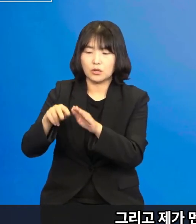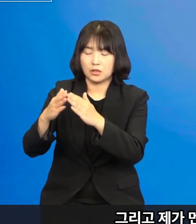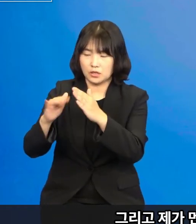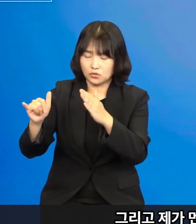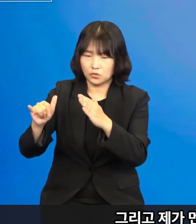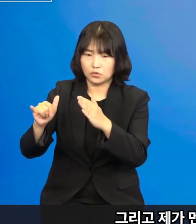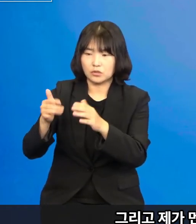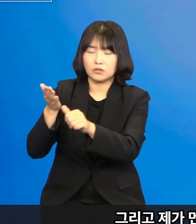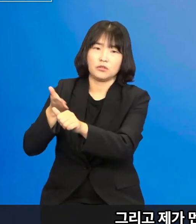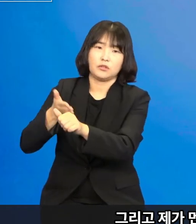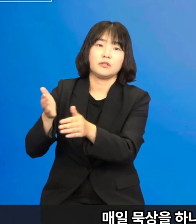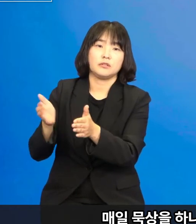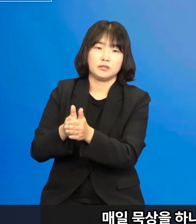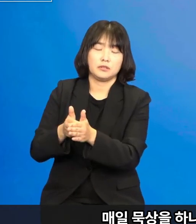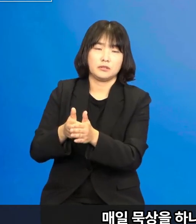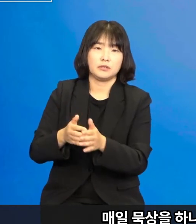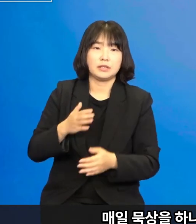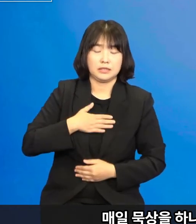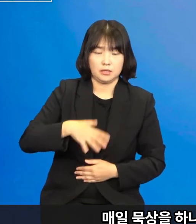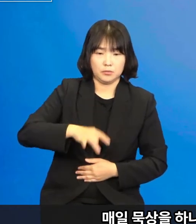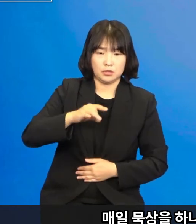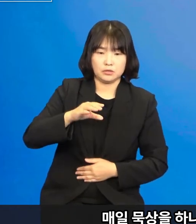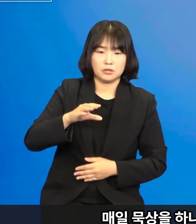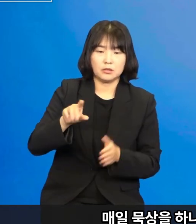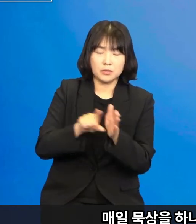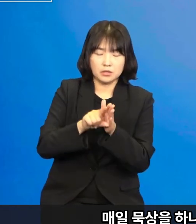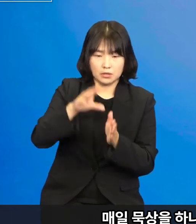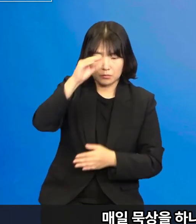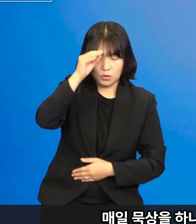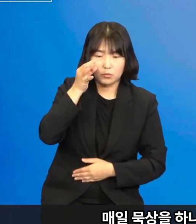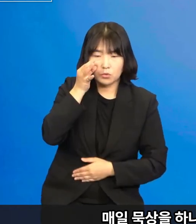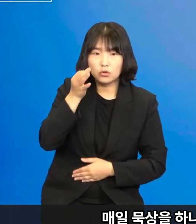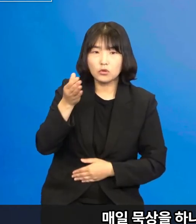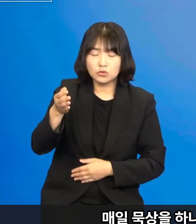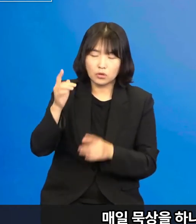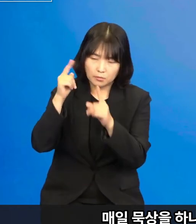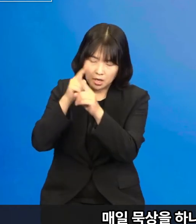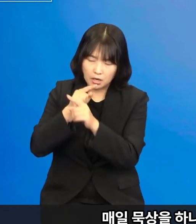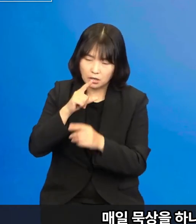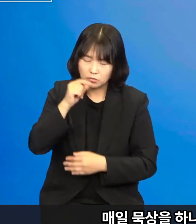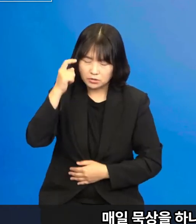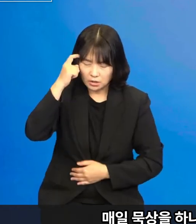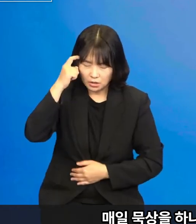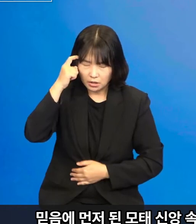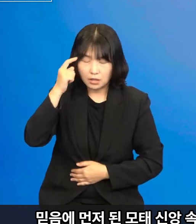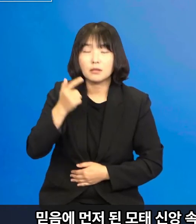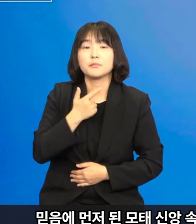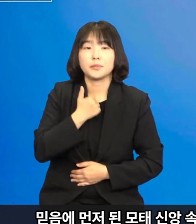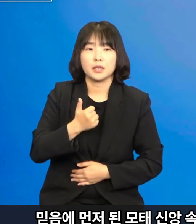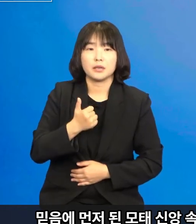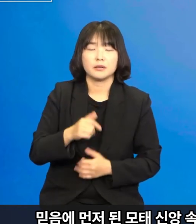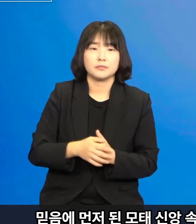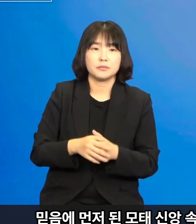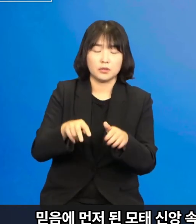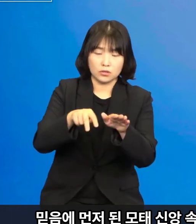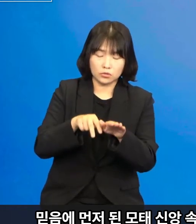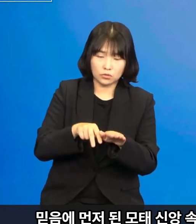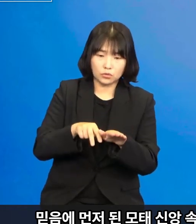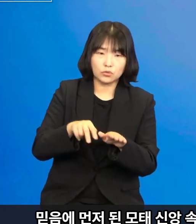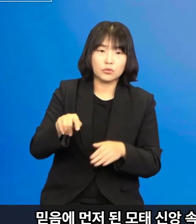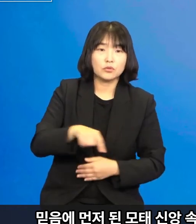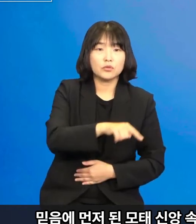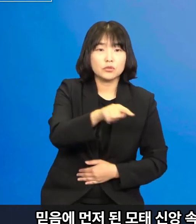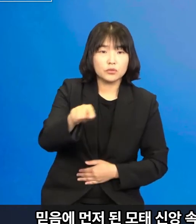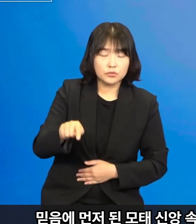믿음의 본을 보이고 매일 묵상을 하니 속원들도 묵상을 하면서 믿음에 먼저 된